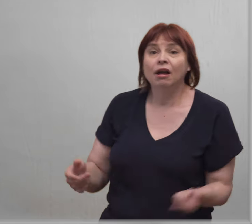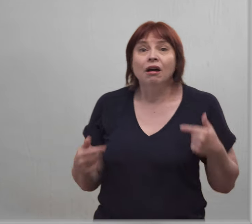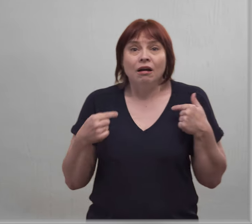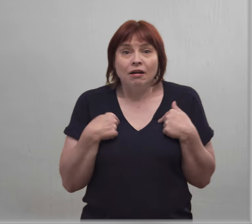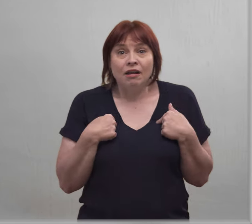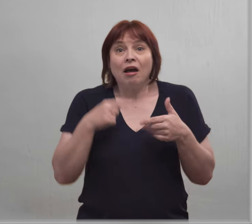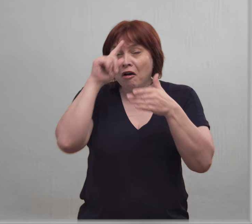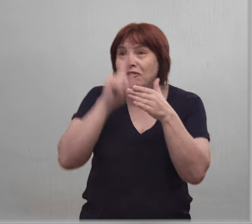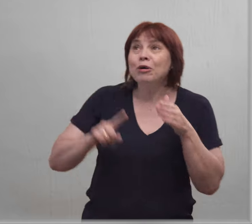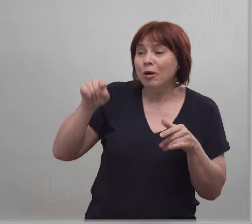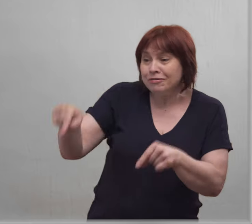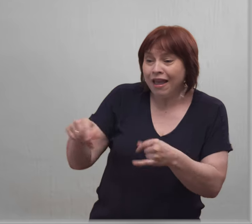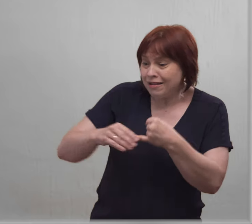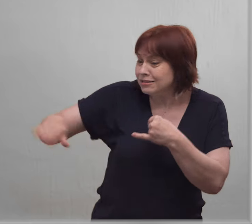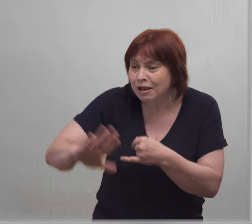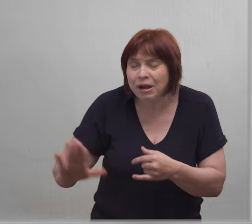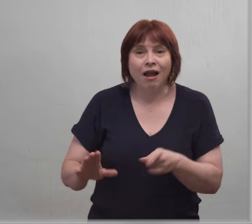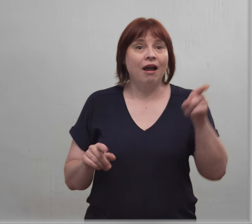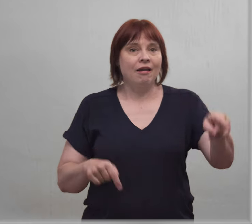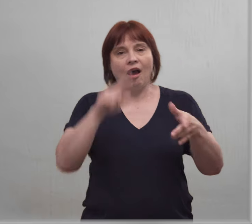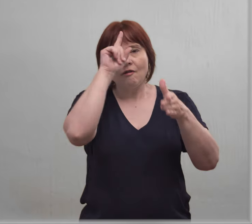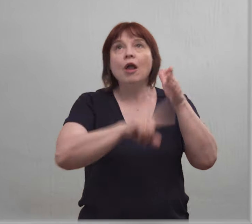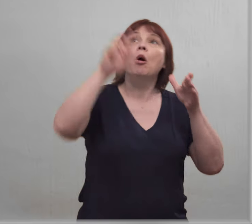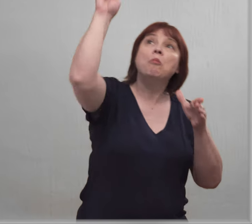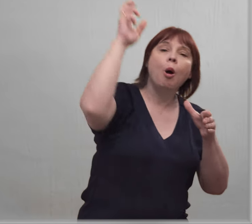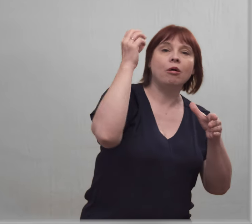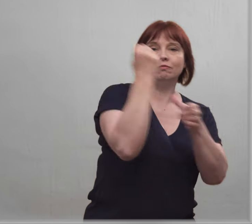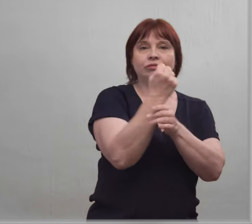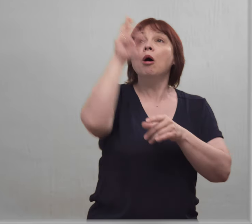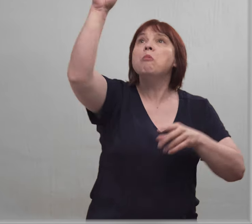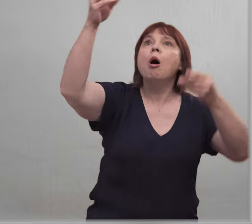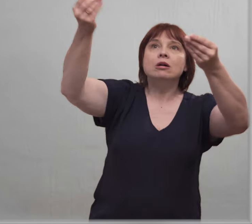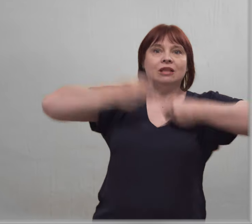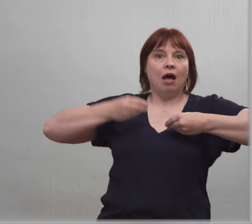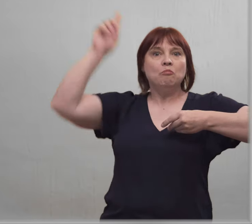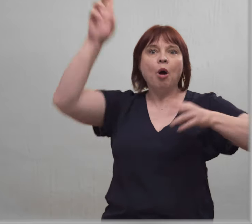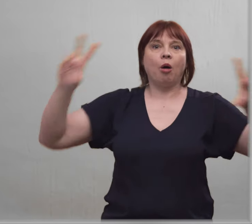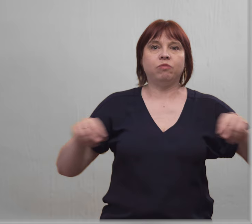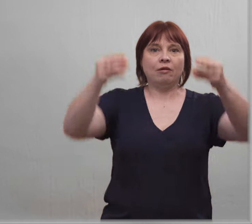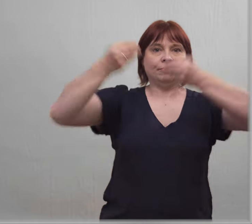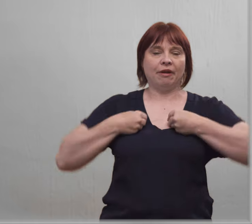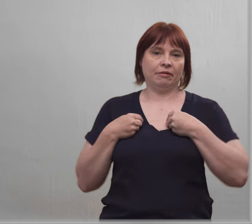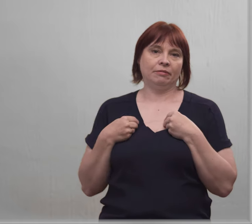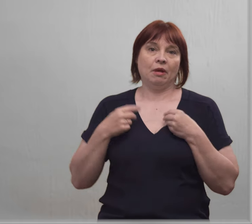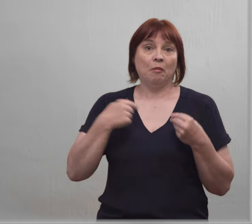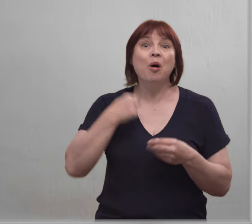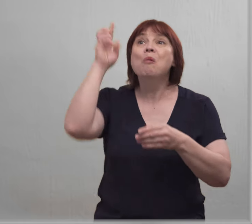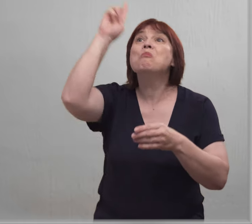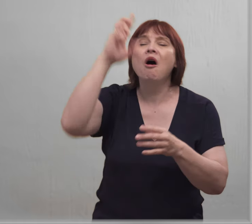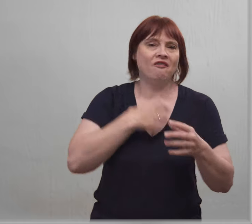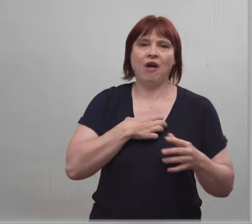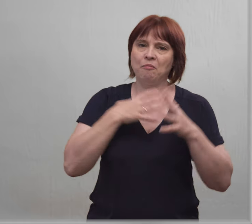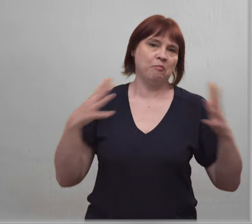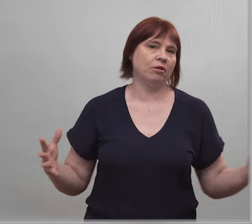он доверял свою жизнь ему. Если смотреть человеческими глазами, Ной был неуспешным евангелистом, потому что